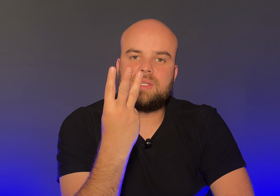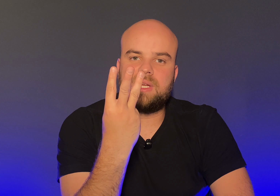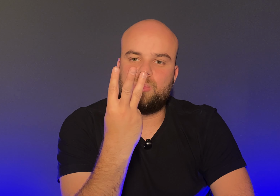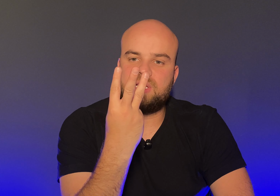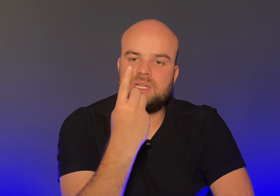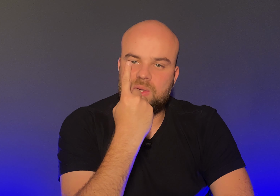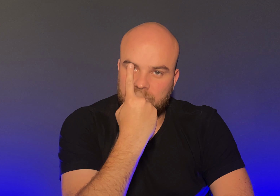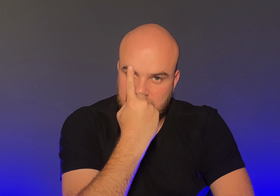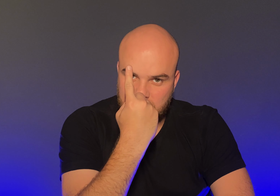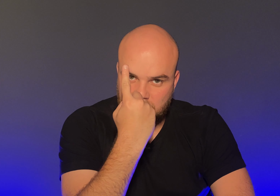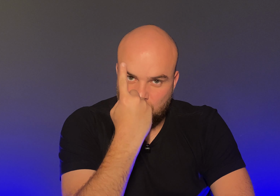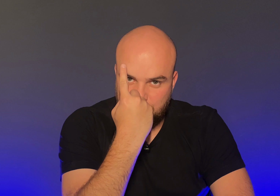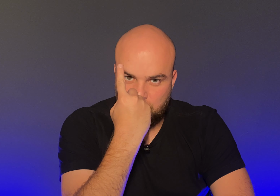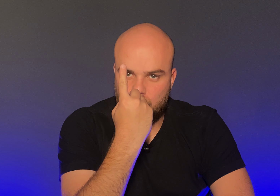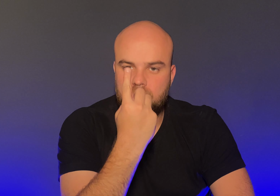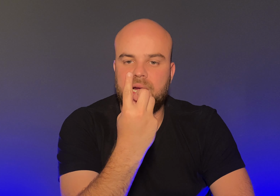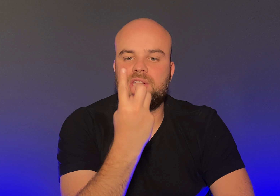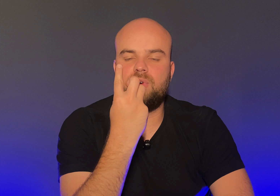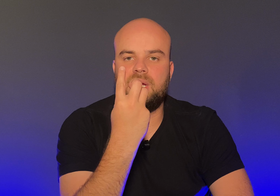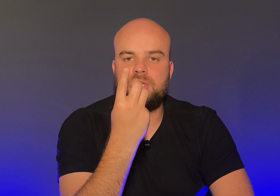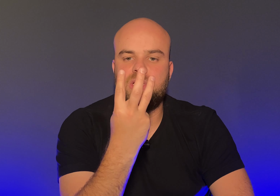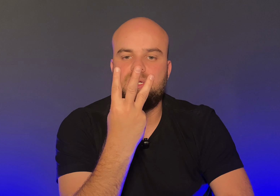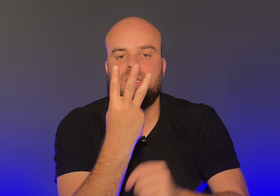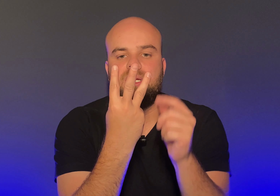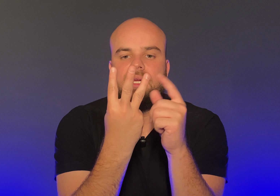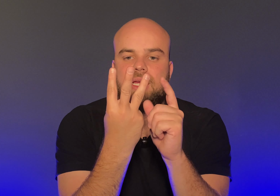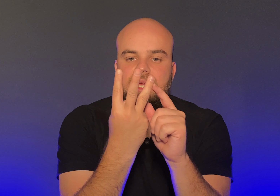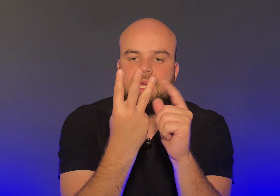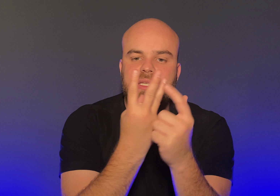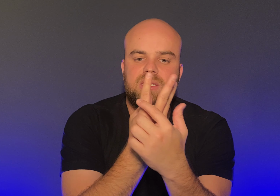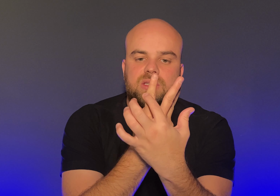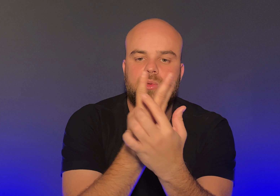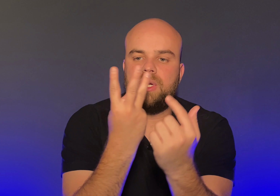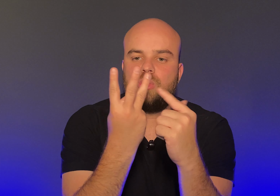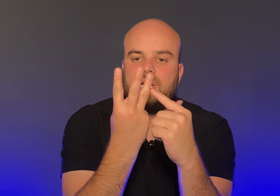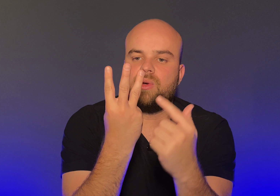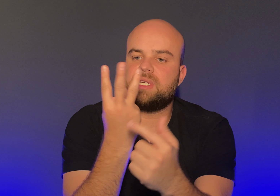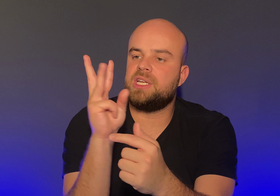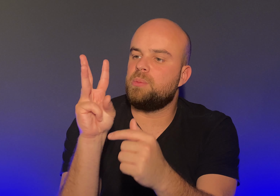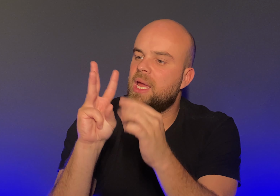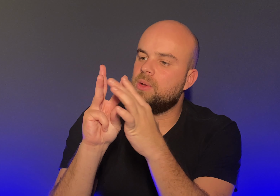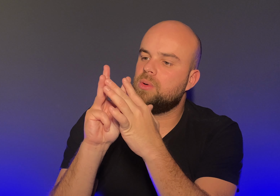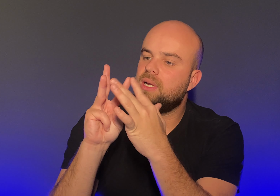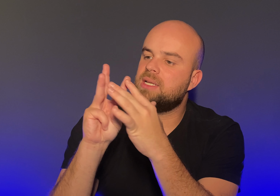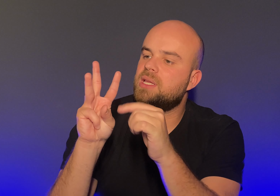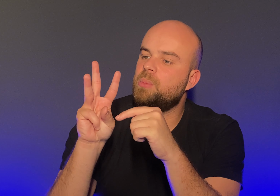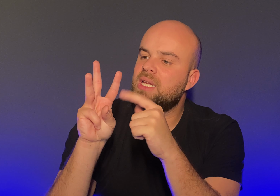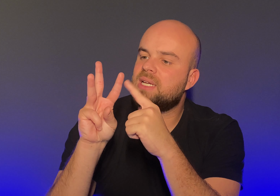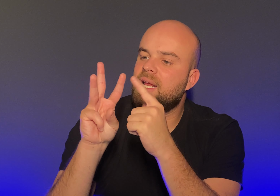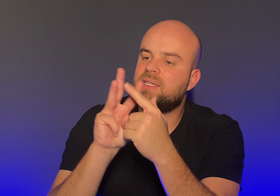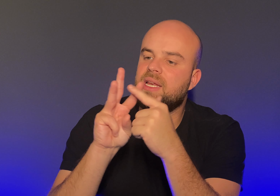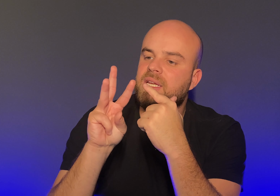acontecer muitas vezes acontece de ter um pitbull aqui de volante e esses dois jogadores aqui de meio eles têm mais característica